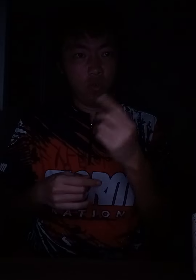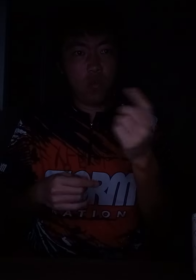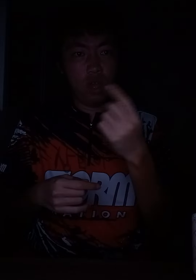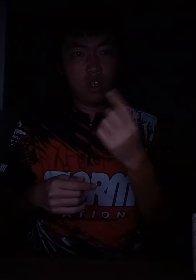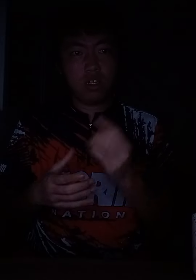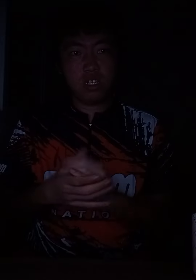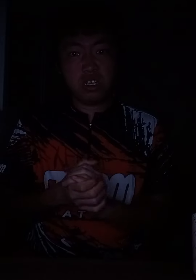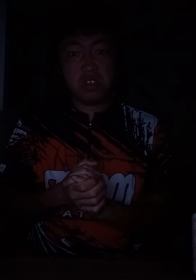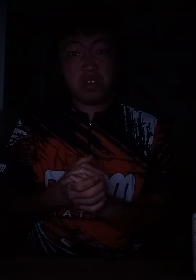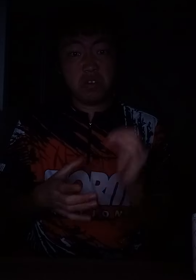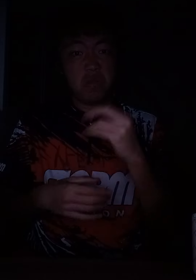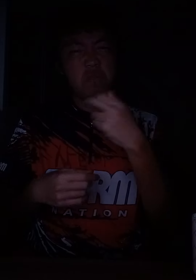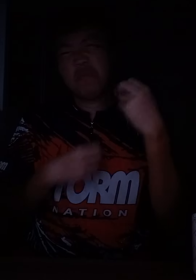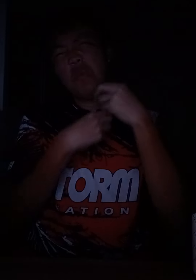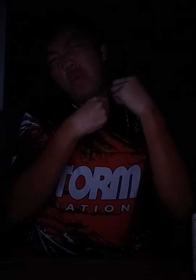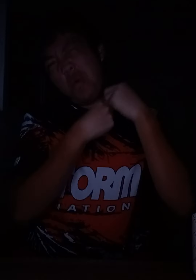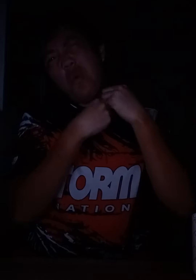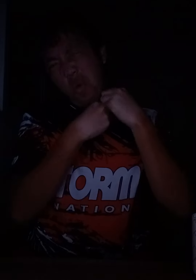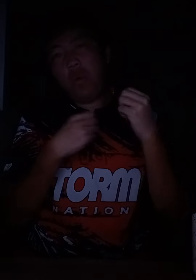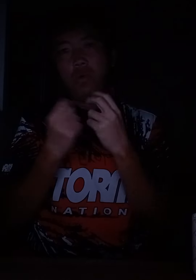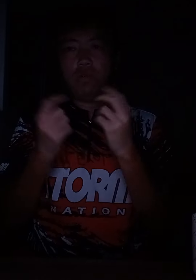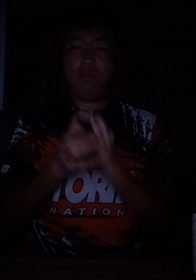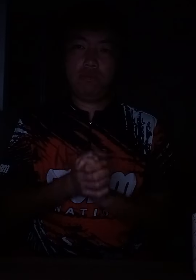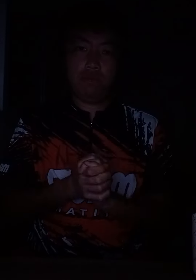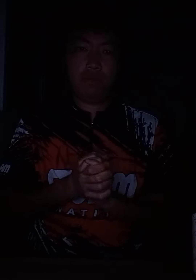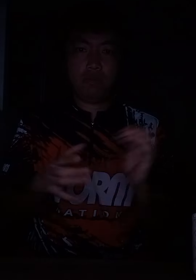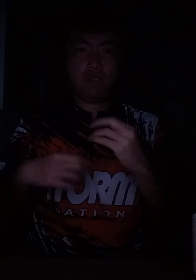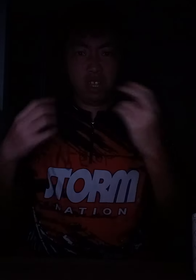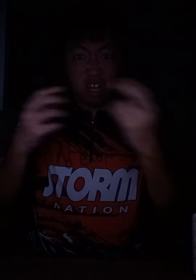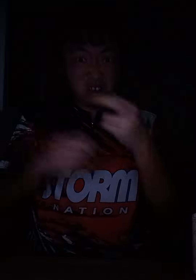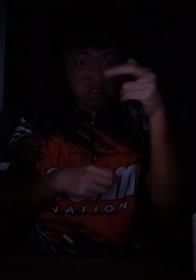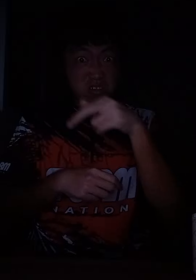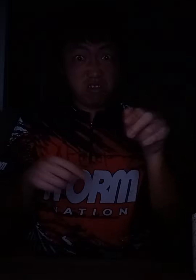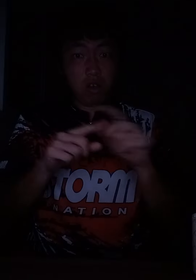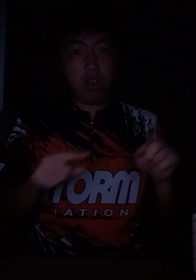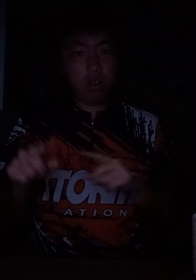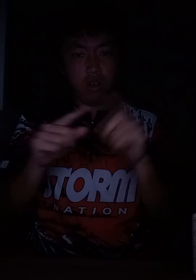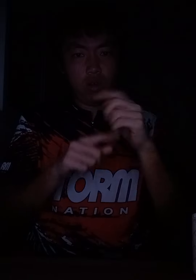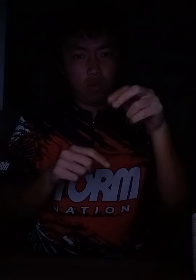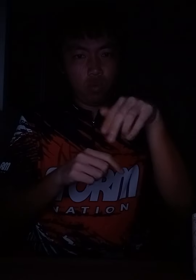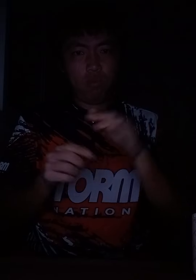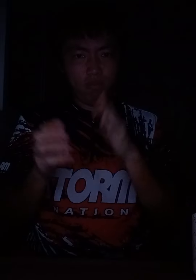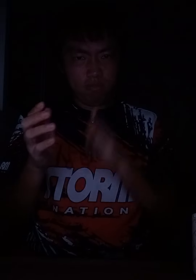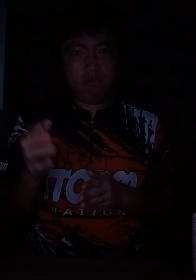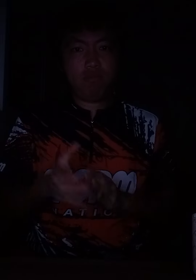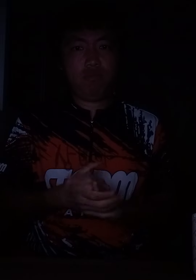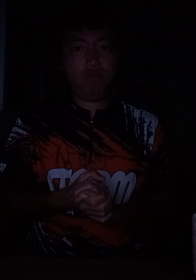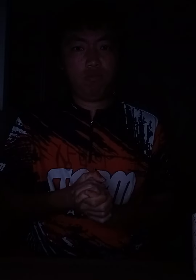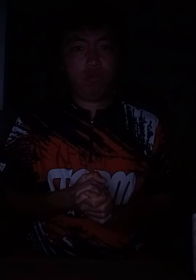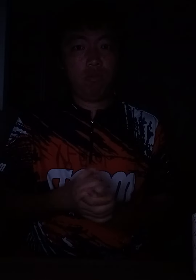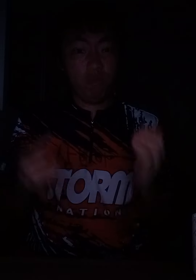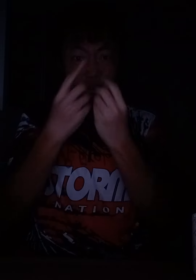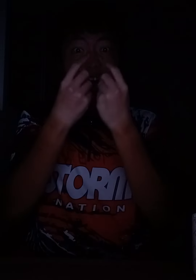욕설과 동시에 목을 조르기 시작합니다. 다툼이 거세지자 다른 승객들이 두 사람을 말립니다. 마스크를 왜 쓰지